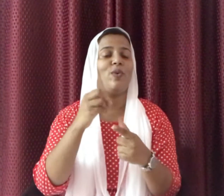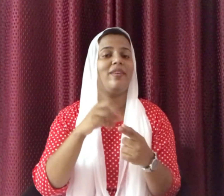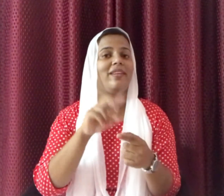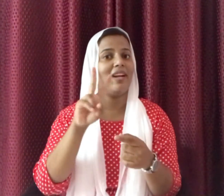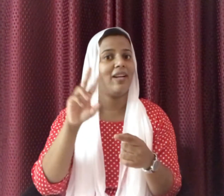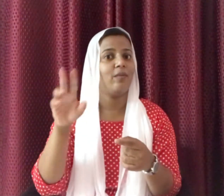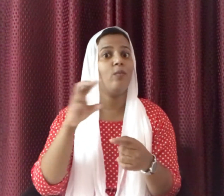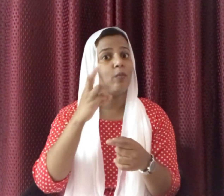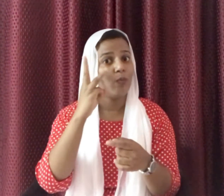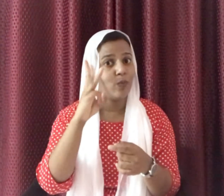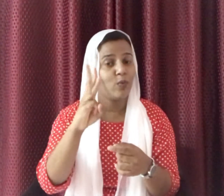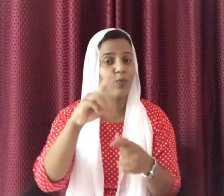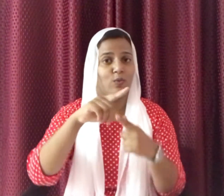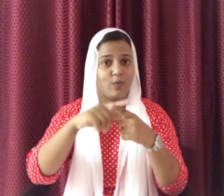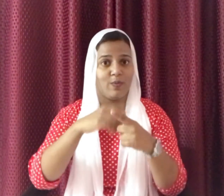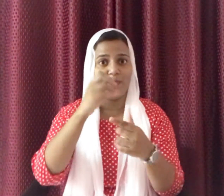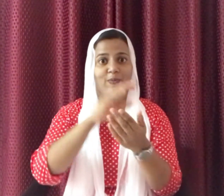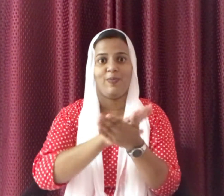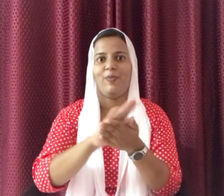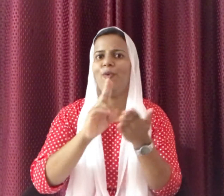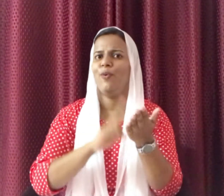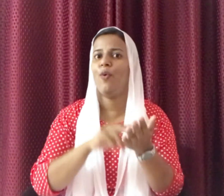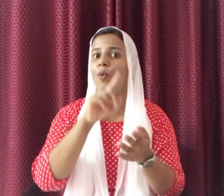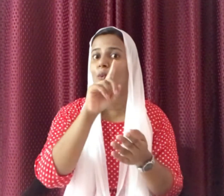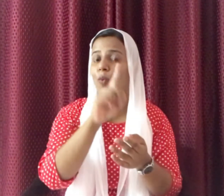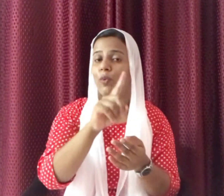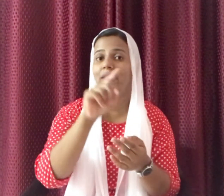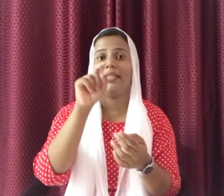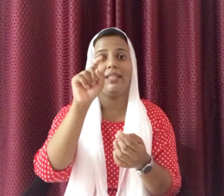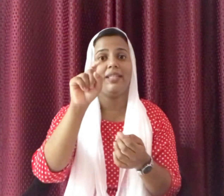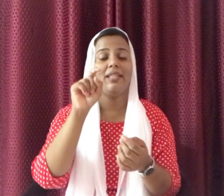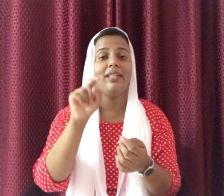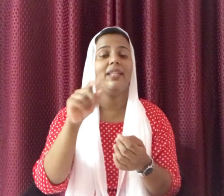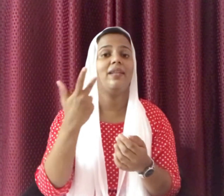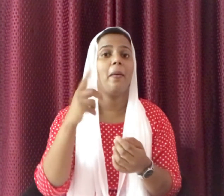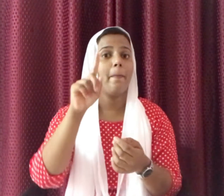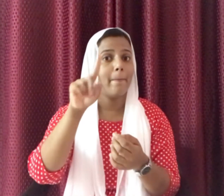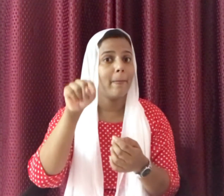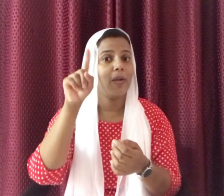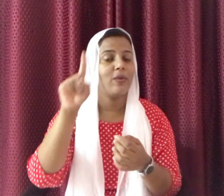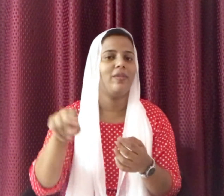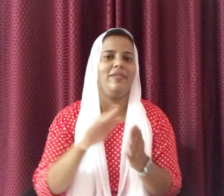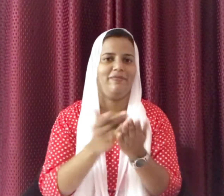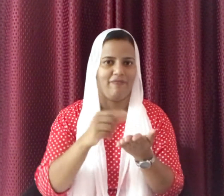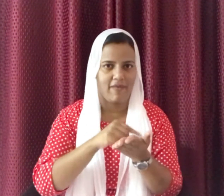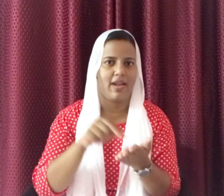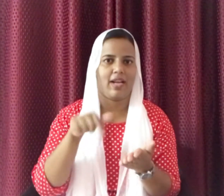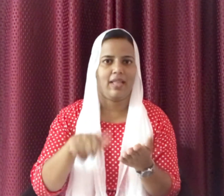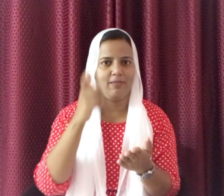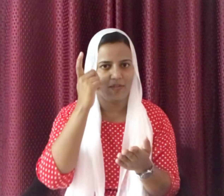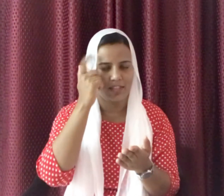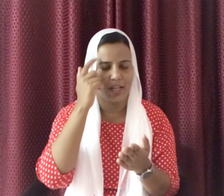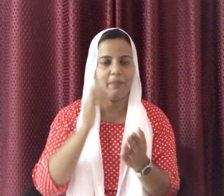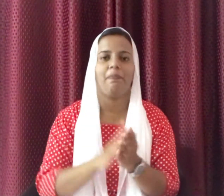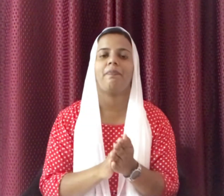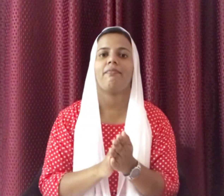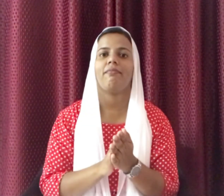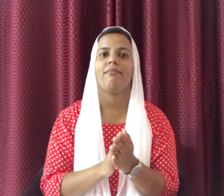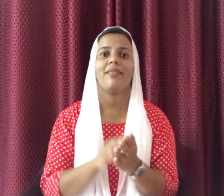3 യോഹന്നാൻ, 3-ാമത്തെ യോഹന്നാനകത്തും ഒക്കെ 1 അധ്യായമേ ഉള്ളൂ. ആ അതിനകത്ത് 11-ാമത്തെ വാക്യമാണ് നമ്മൾ ചിന്തിക്കുന്നത്. ഈ അധ്യായത്തിൻ്റെ